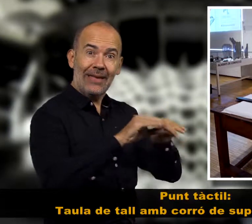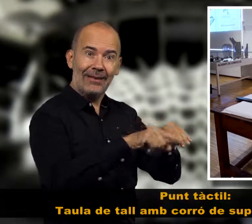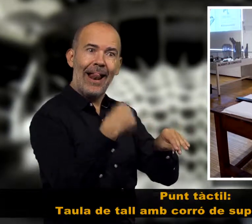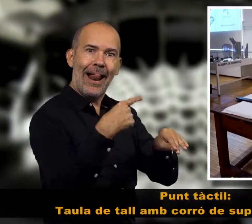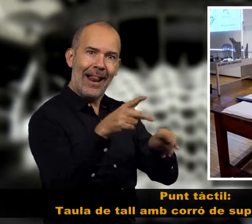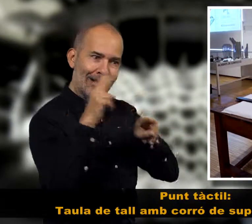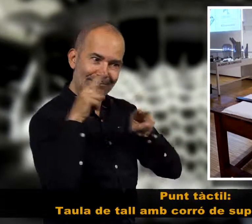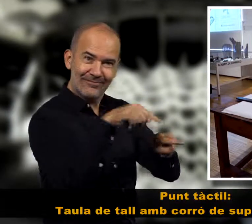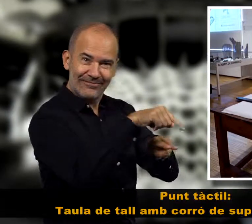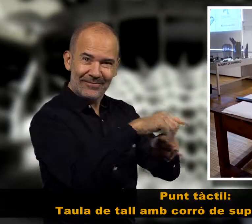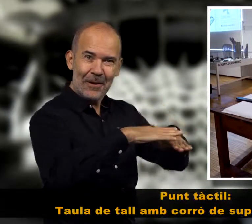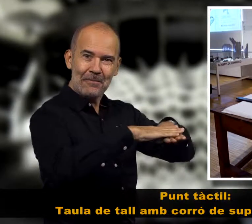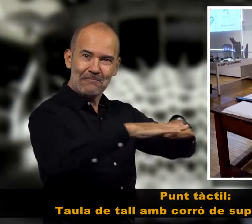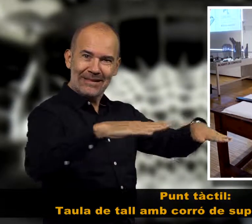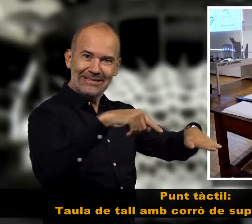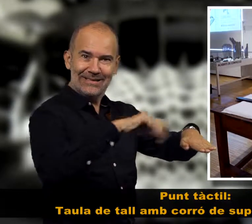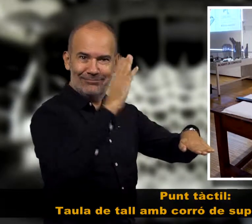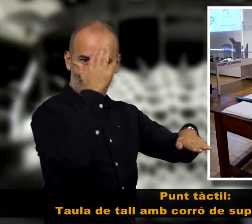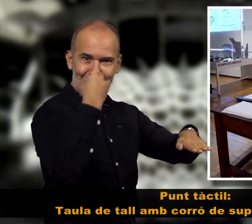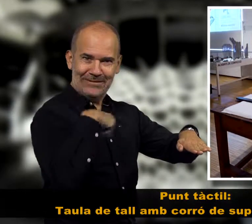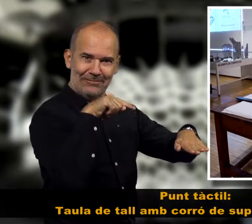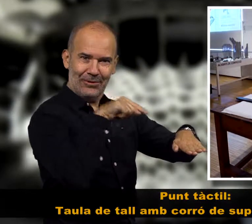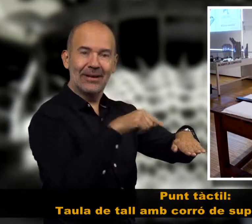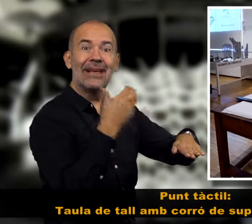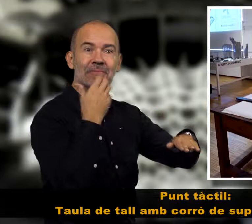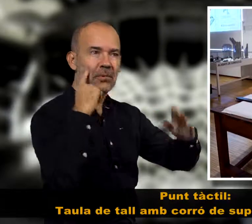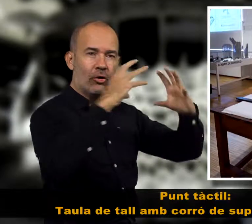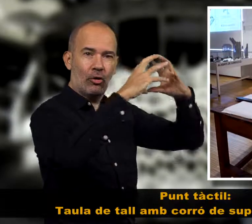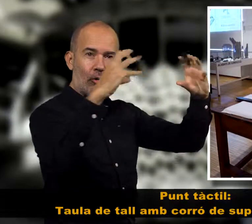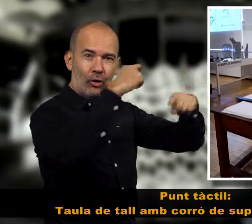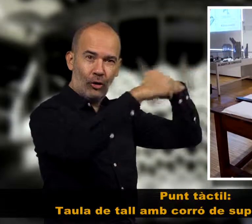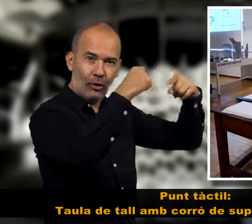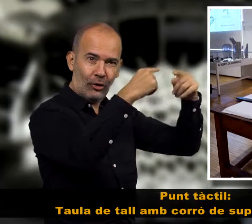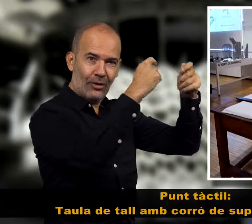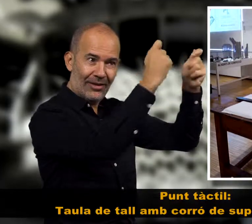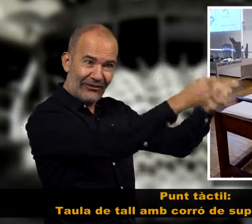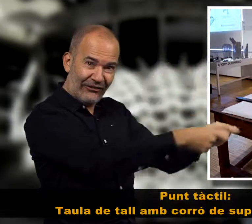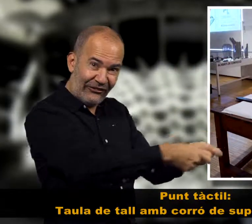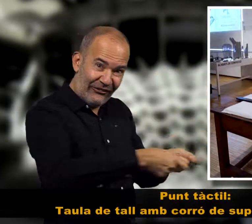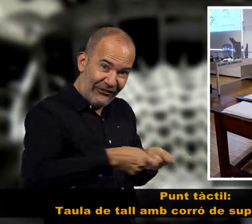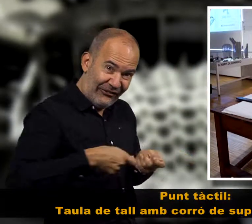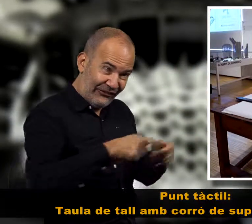Punt tàctil. Taula de tall amb corró de suport del teixit.